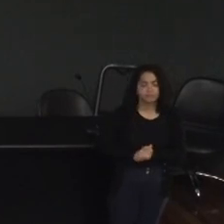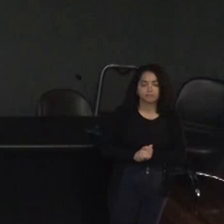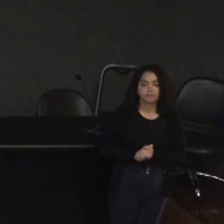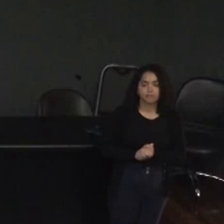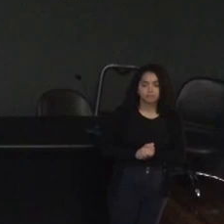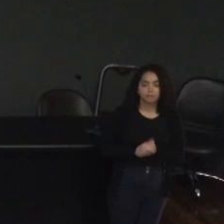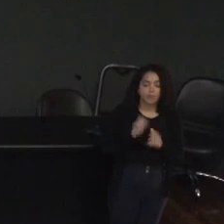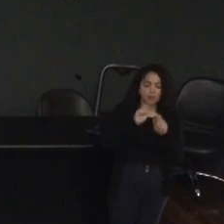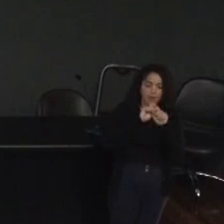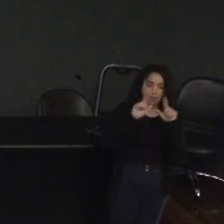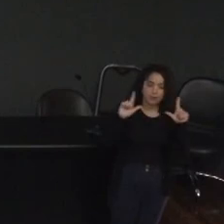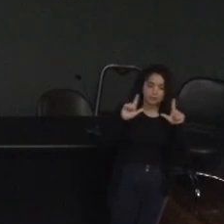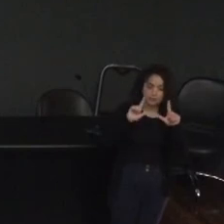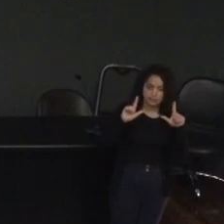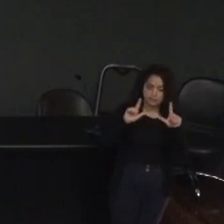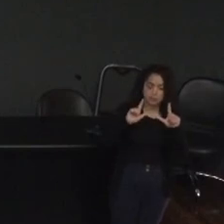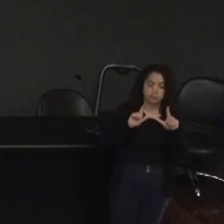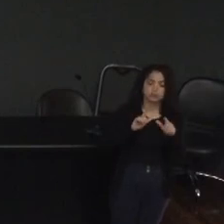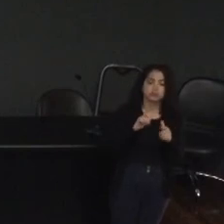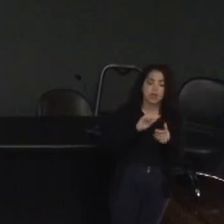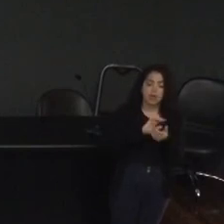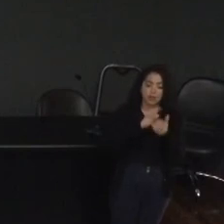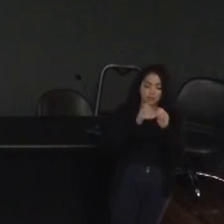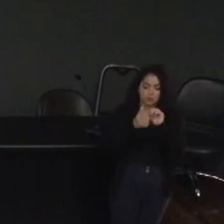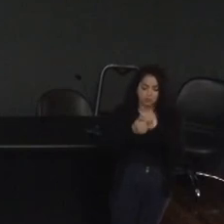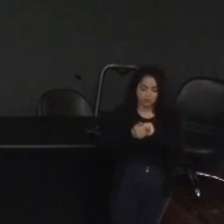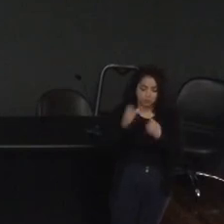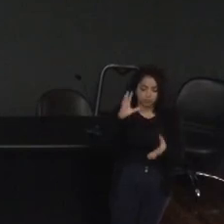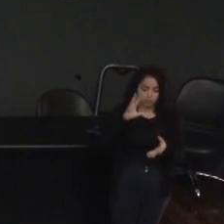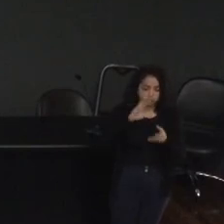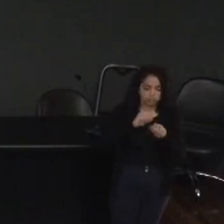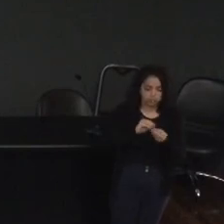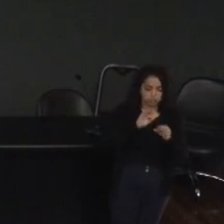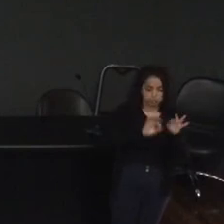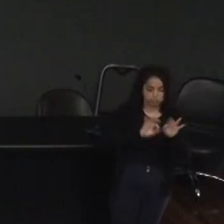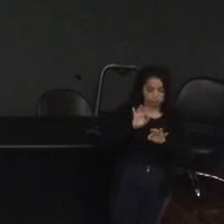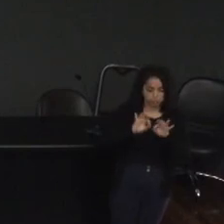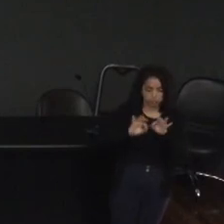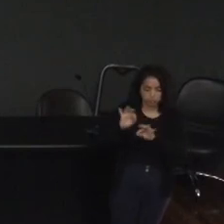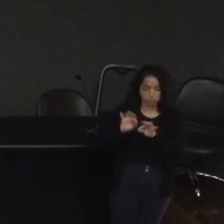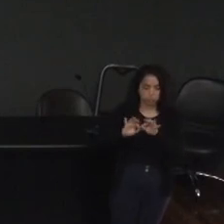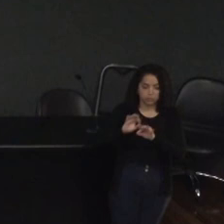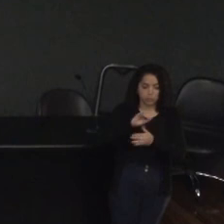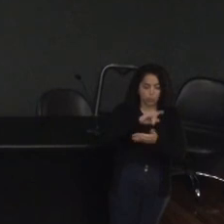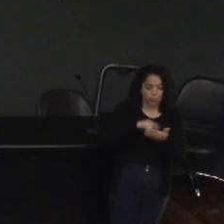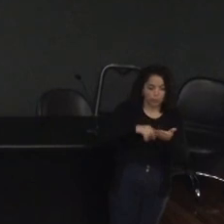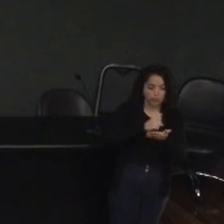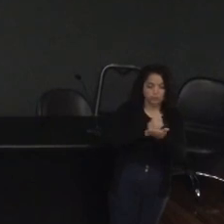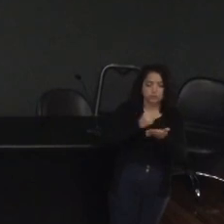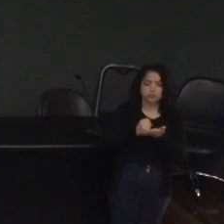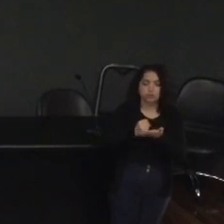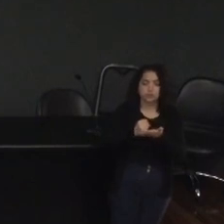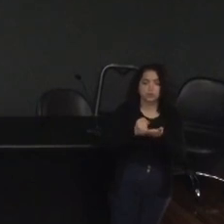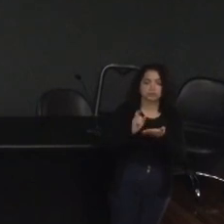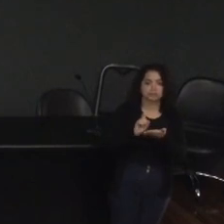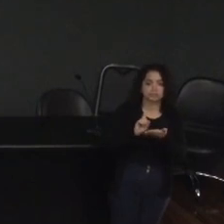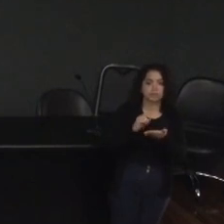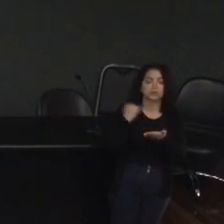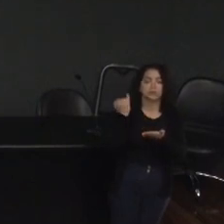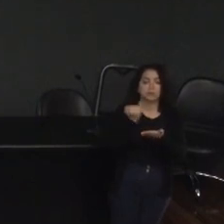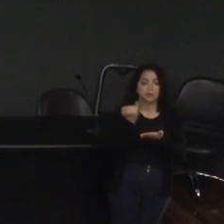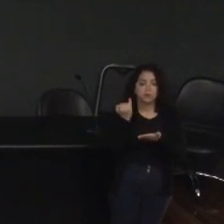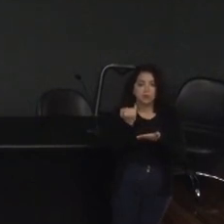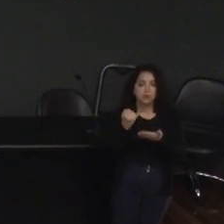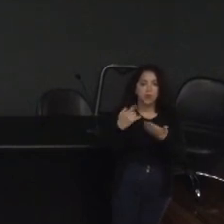atenção adequação lgpd não se resume a elaboração de cláusulas contratuais também é bem importante né